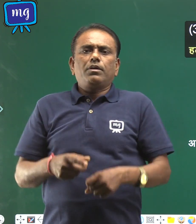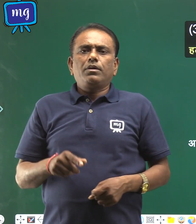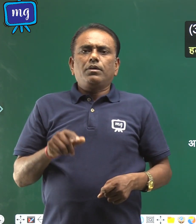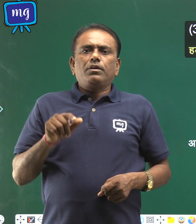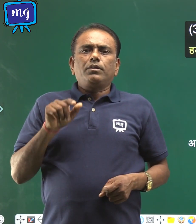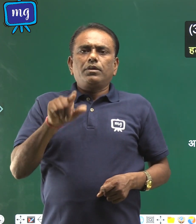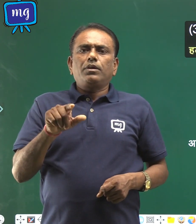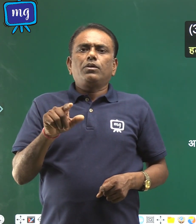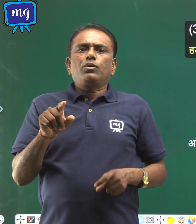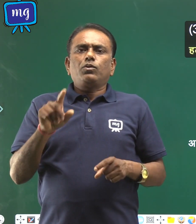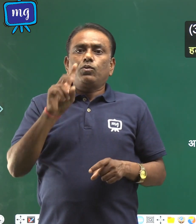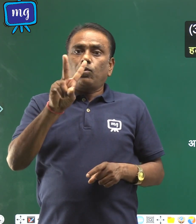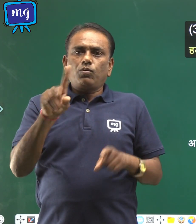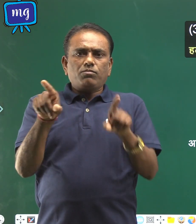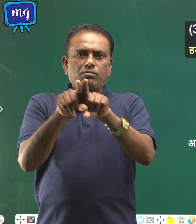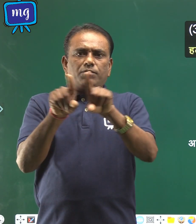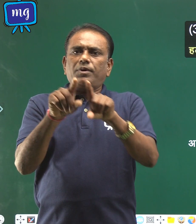ये दोनों समान नहीं है,